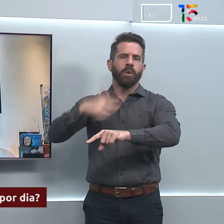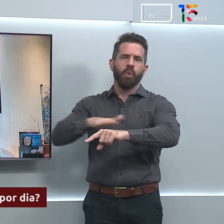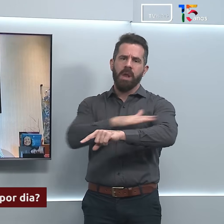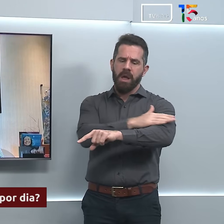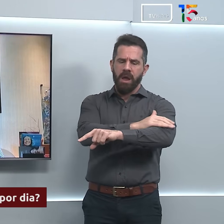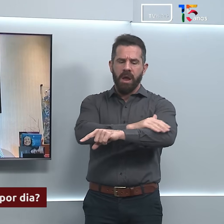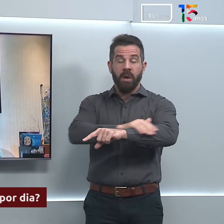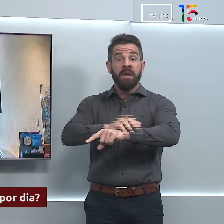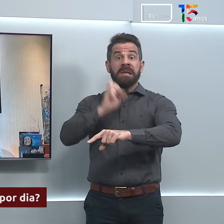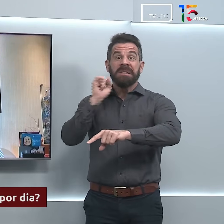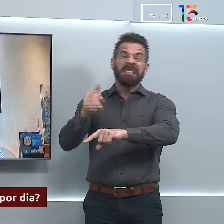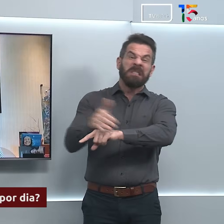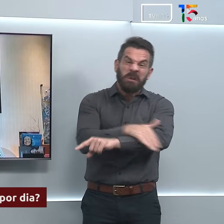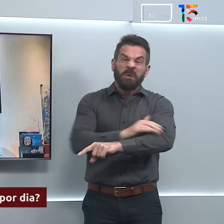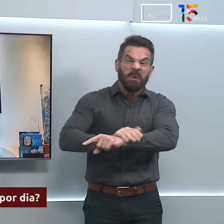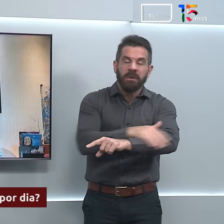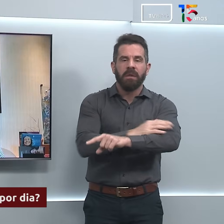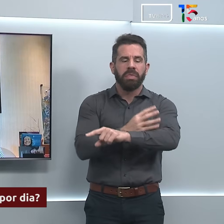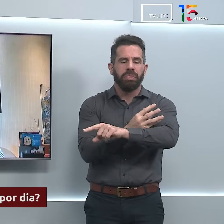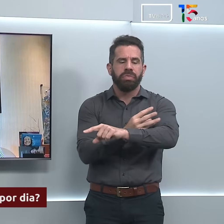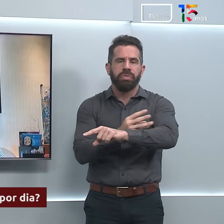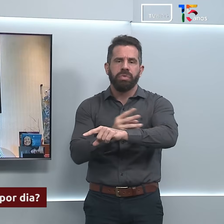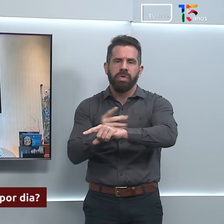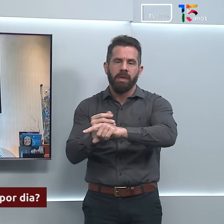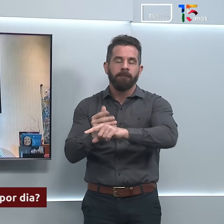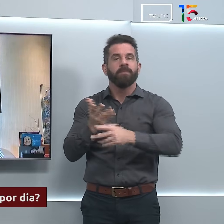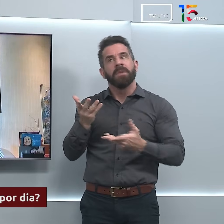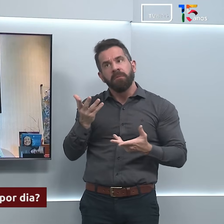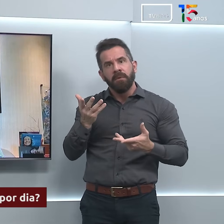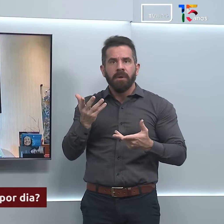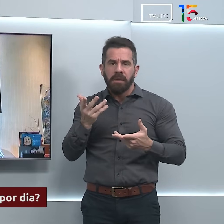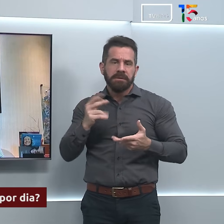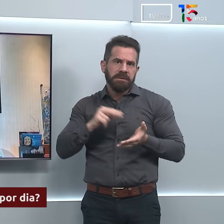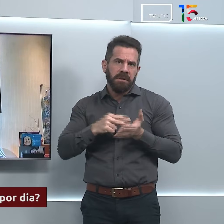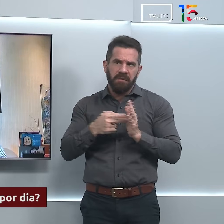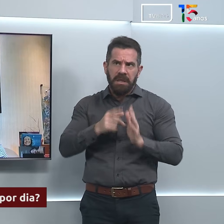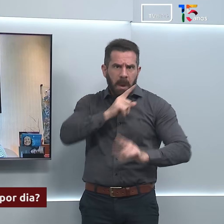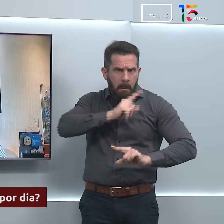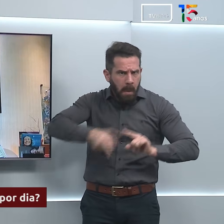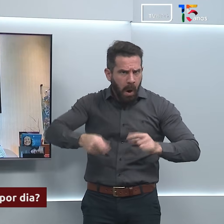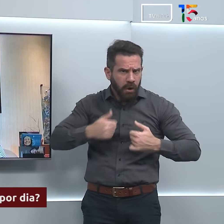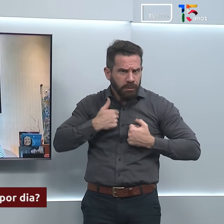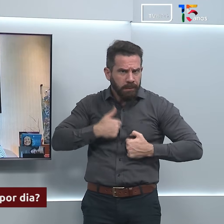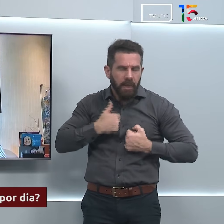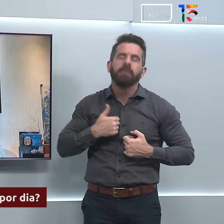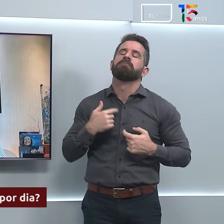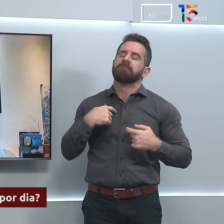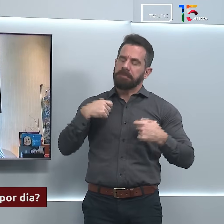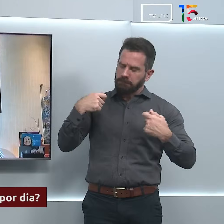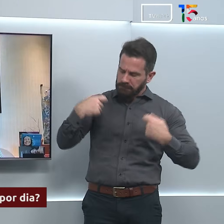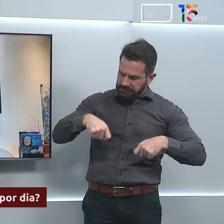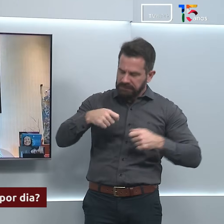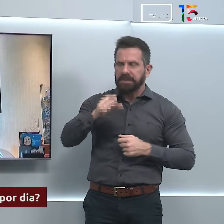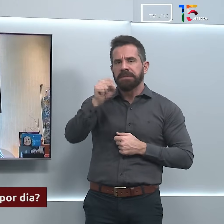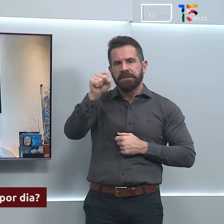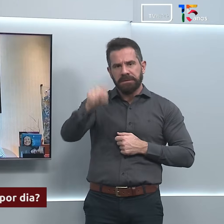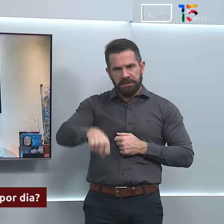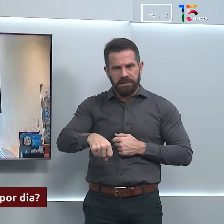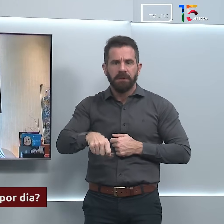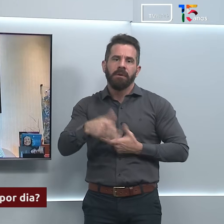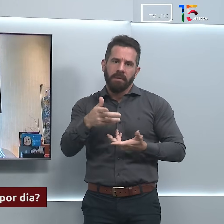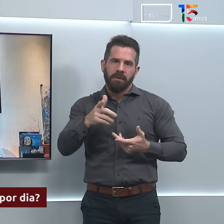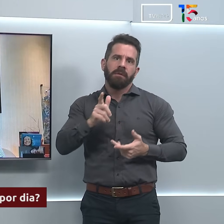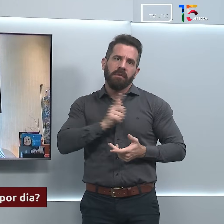fica danificado. Não é que não possamos tomar banho, os banhos são necessários, eles retiram